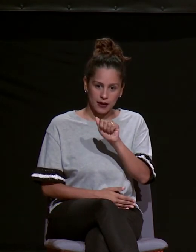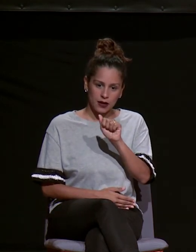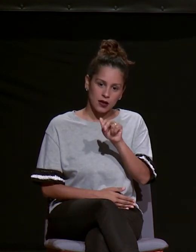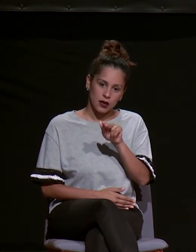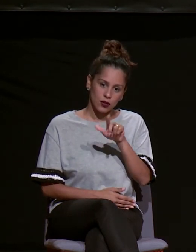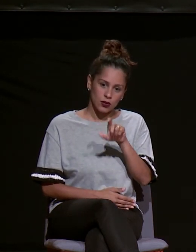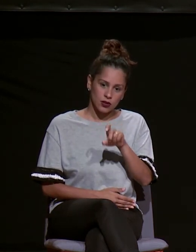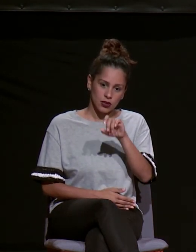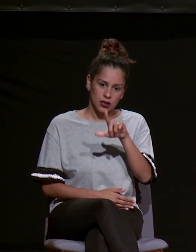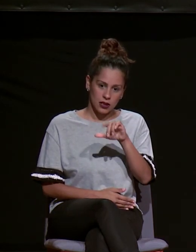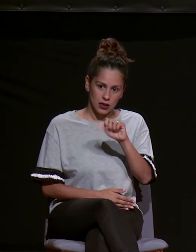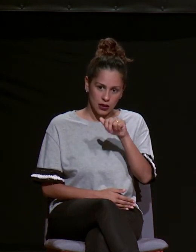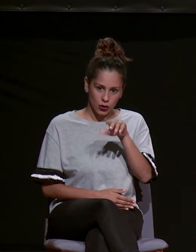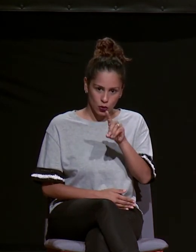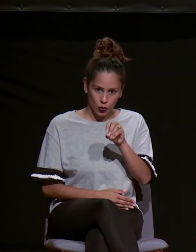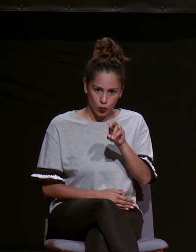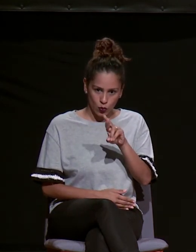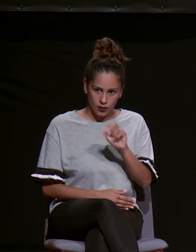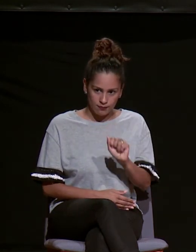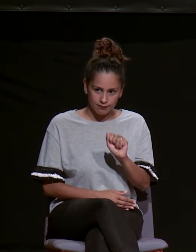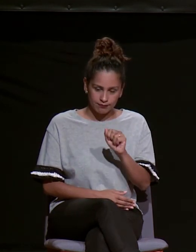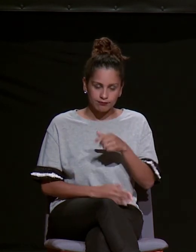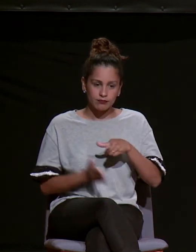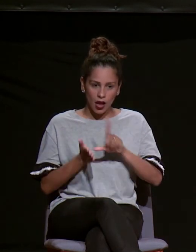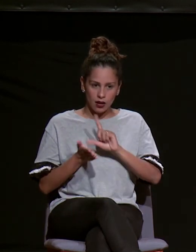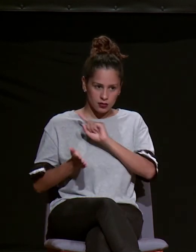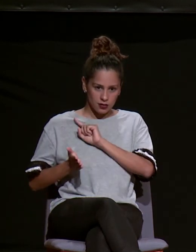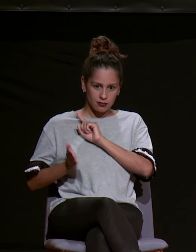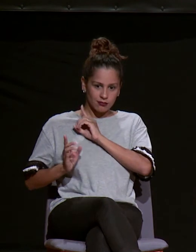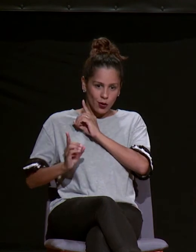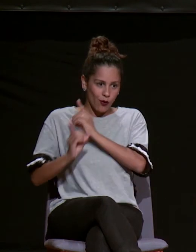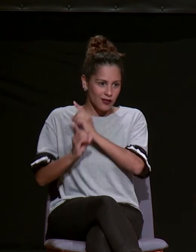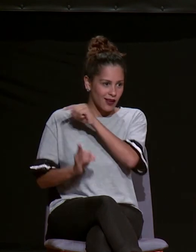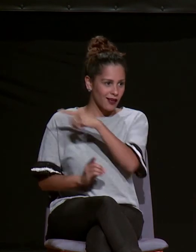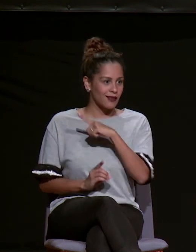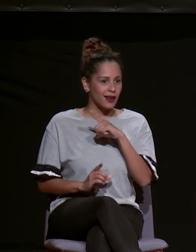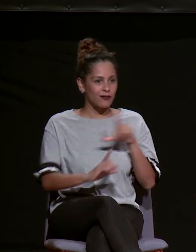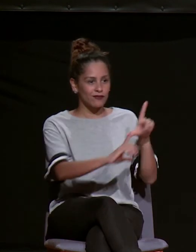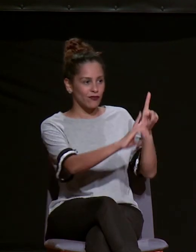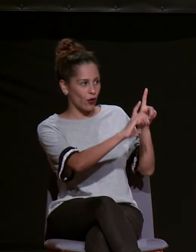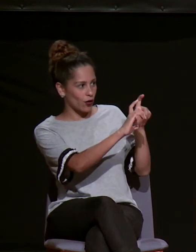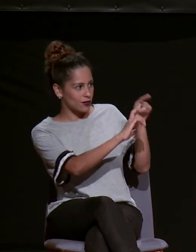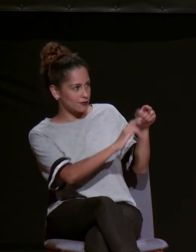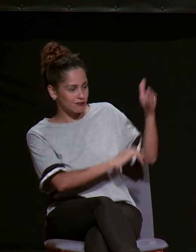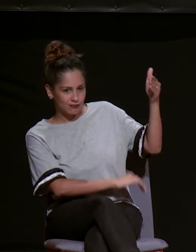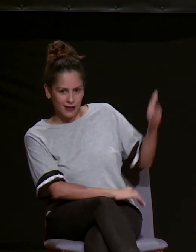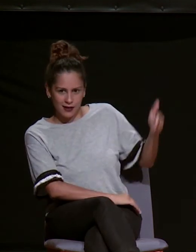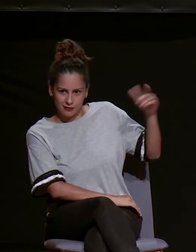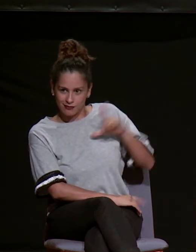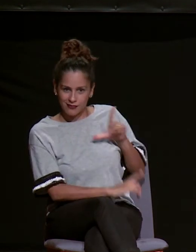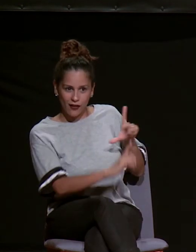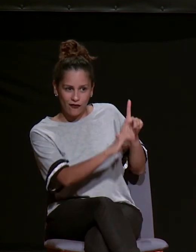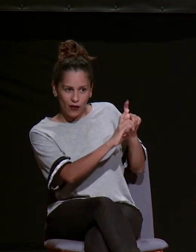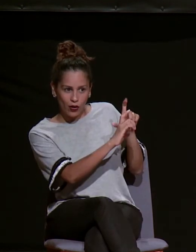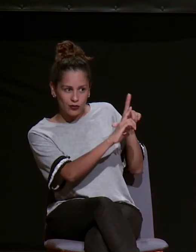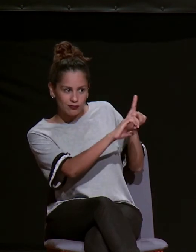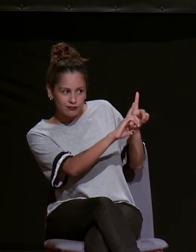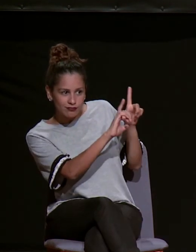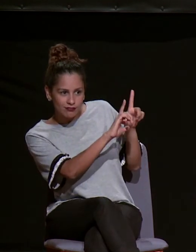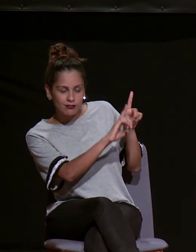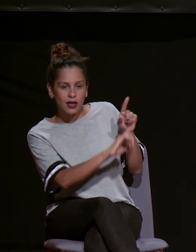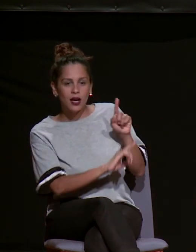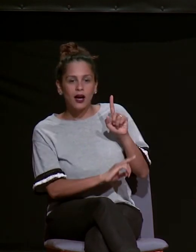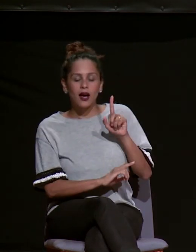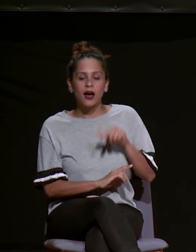tarde, e tem um retratinho aqui no canto, bem nessa parede aqui, onde tem a imagem de